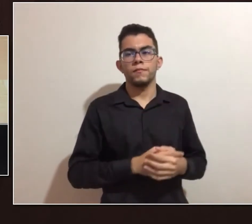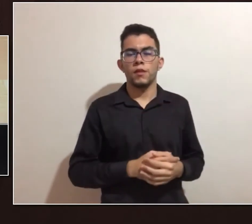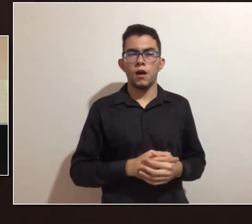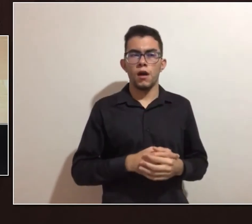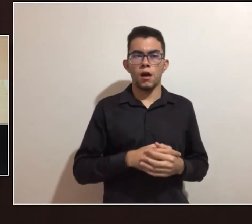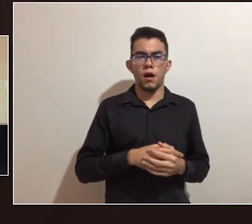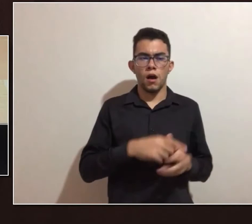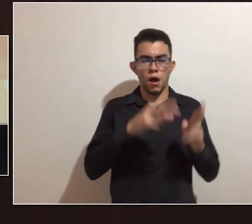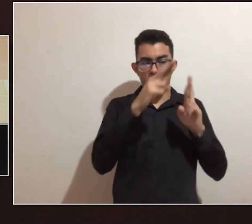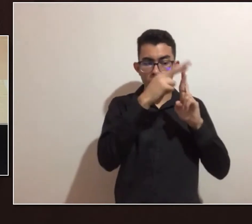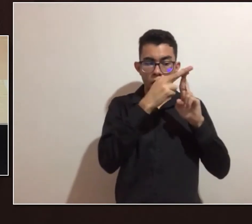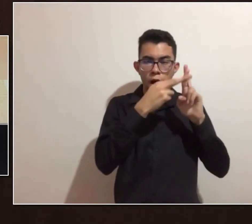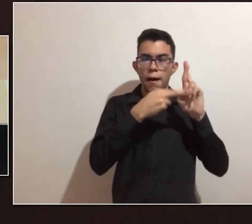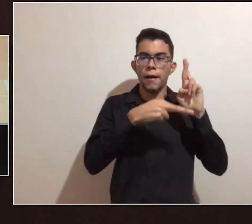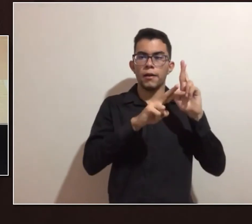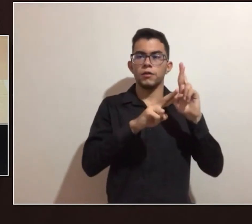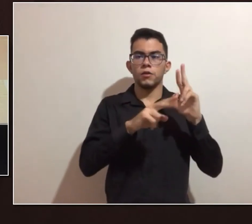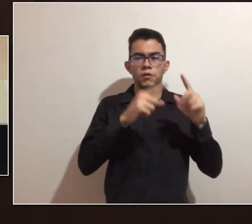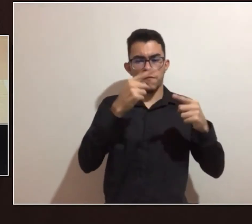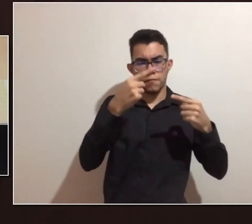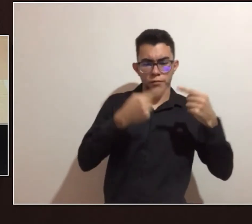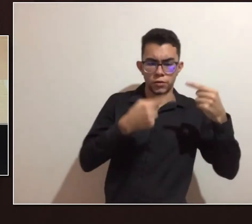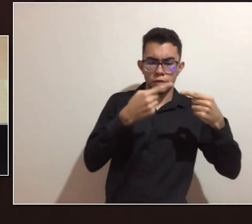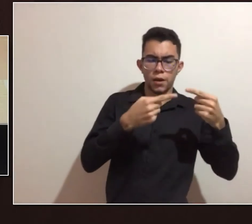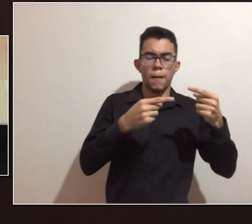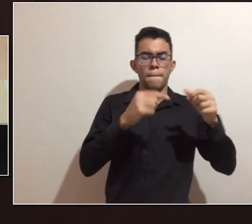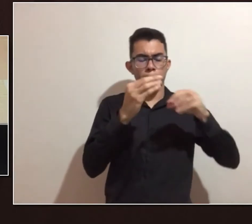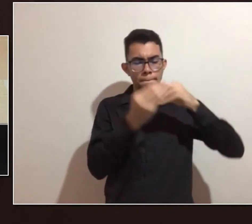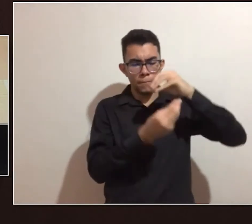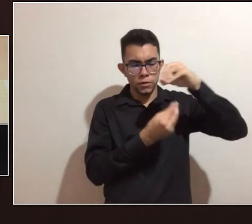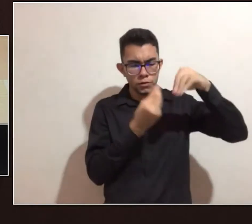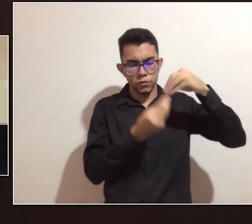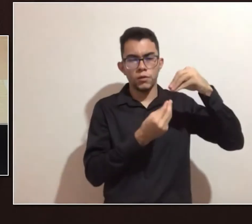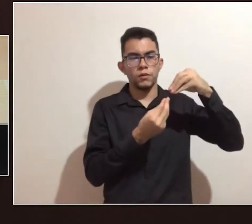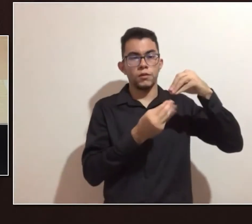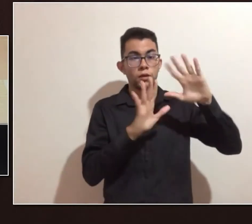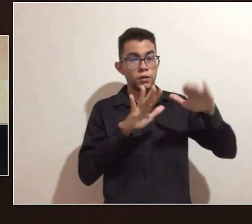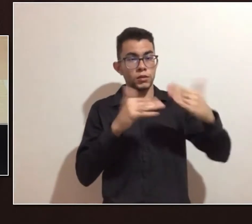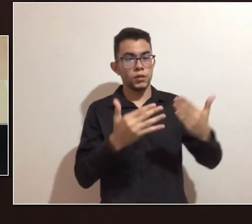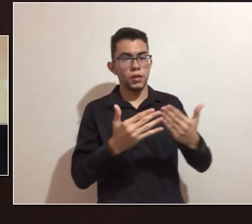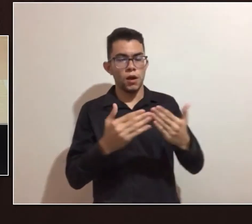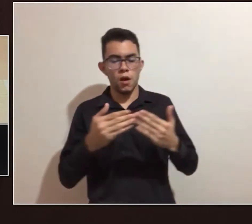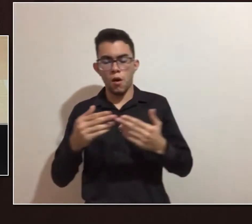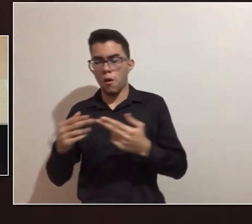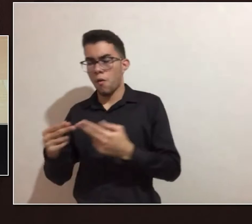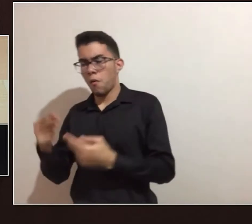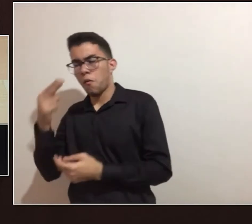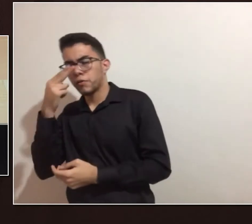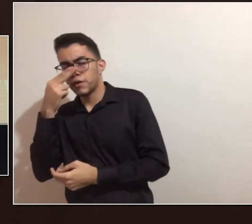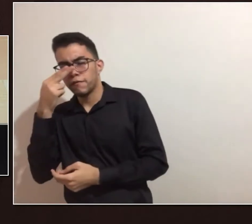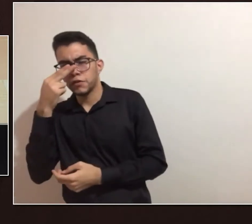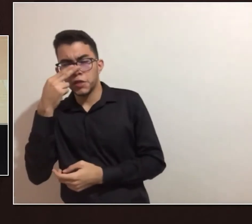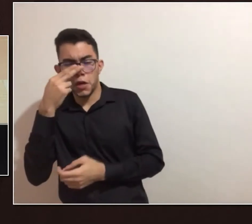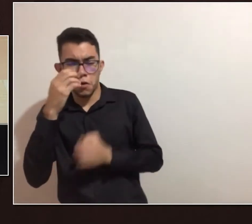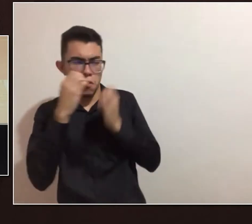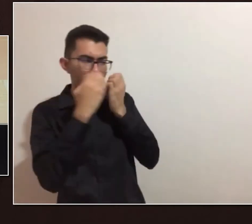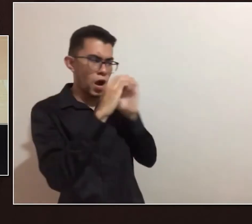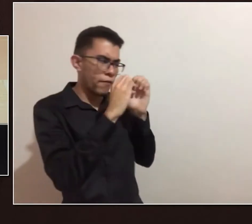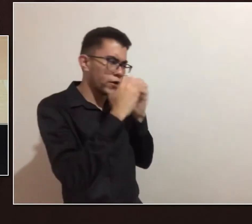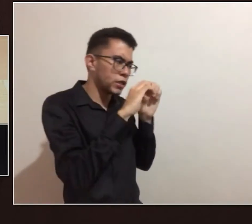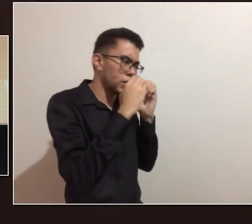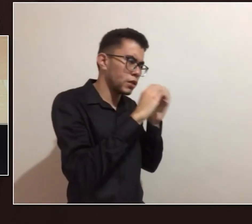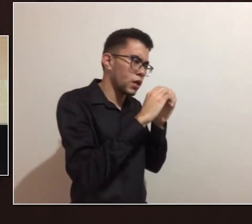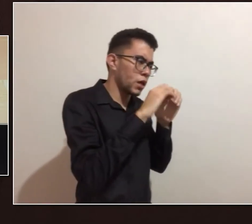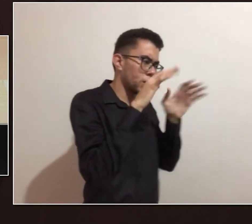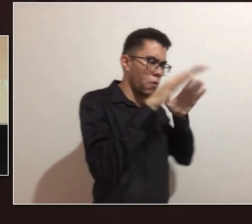que a instabilizasse seria entrar em conflito com o próprio império. Vocês estão entendendo ou não? Por